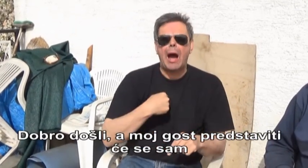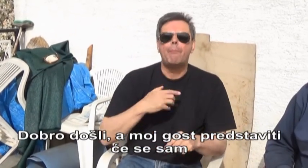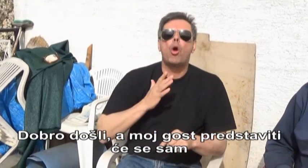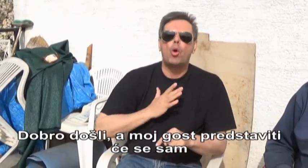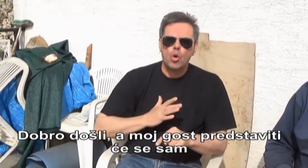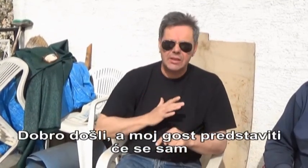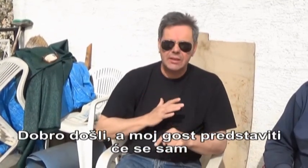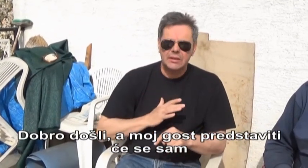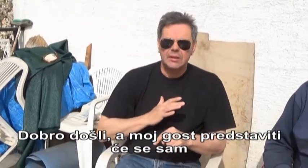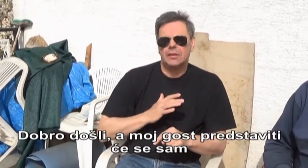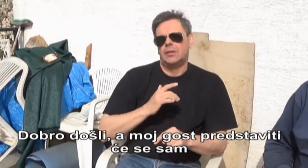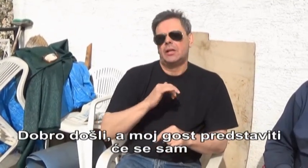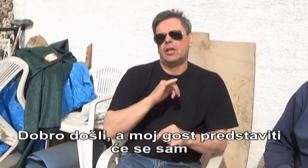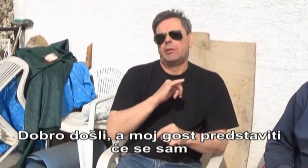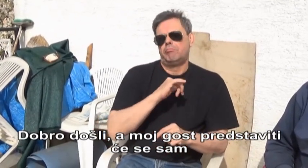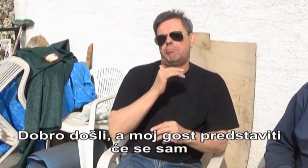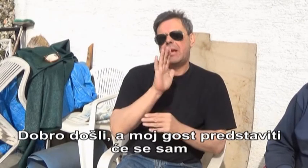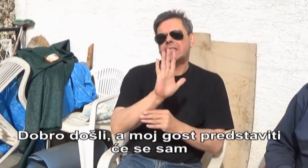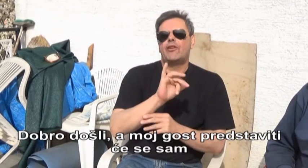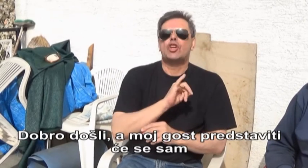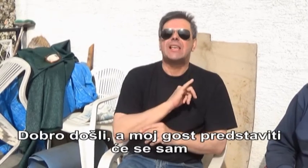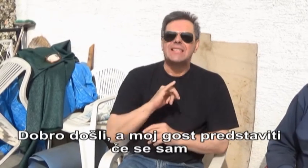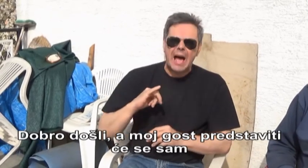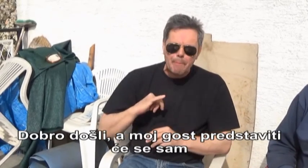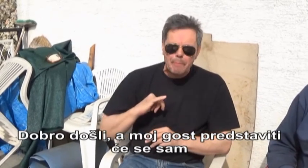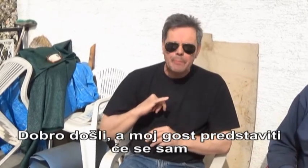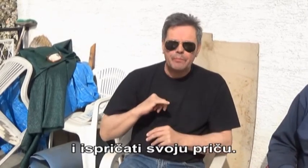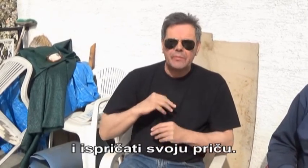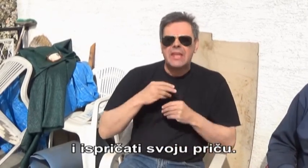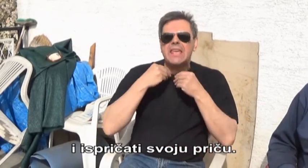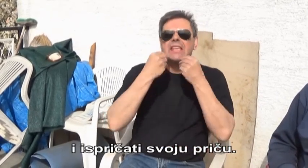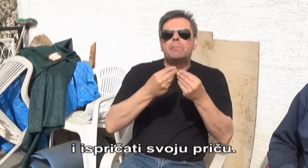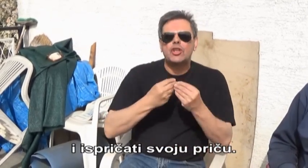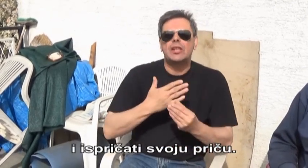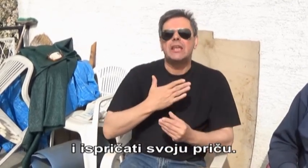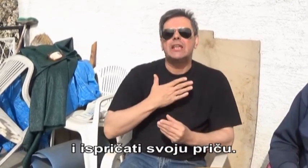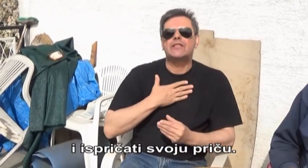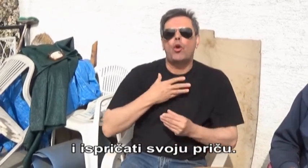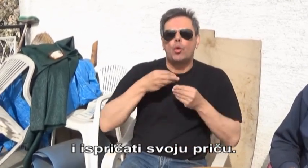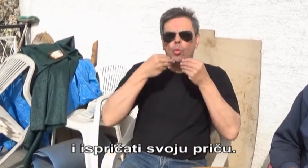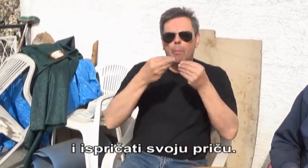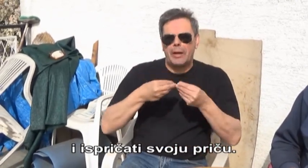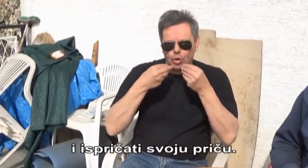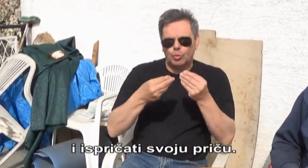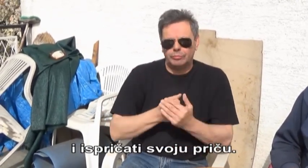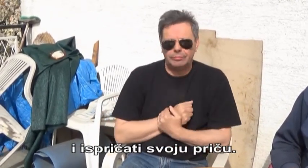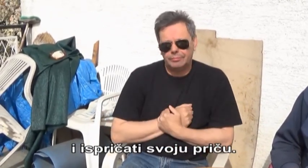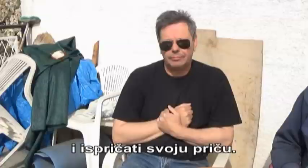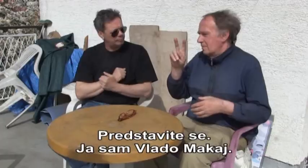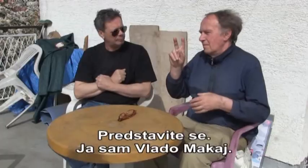moj gost predstavit će se sam i ispričati svoju priču.